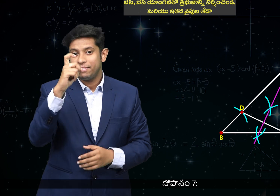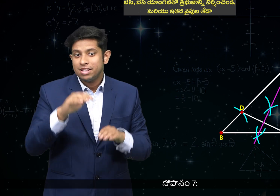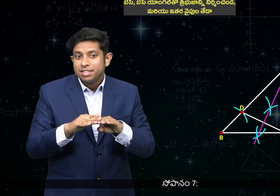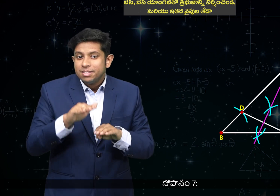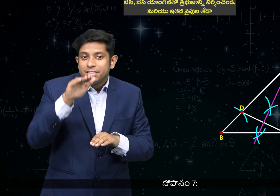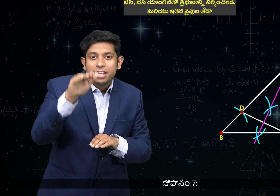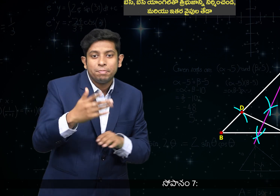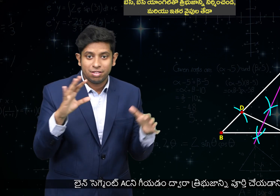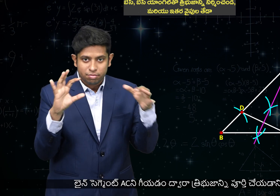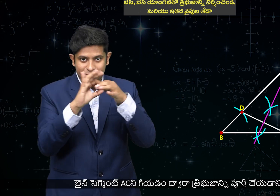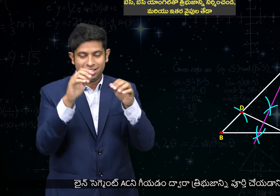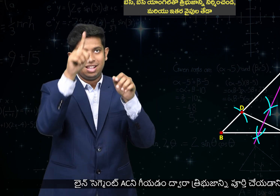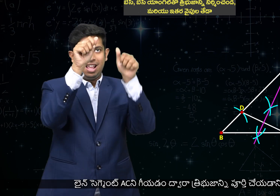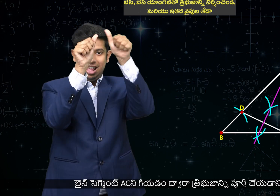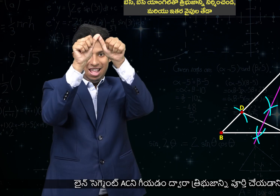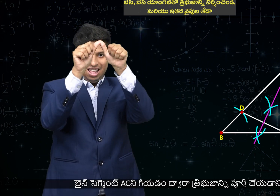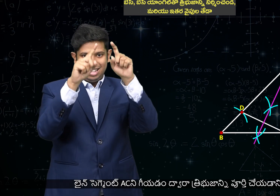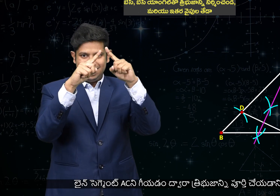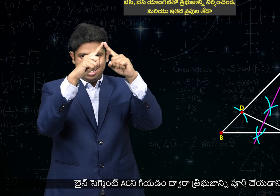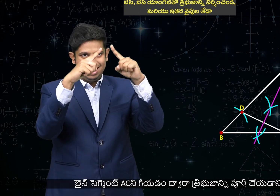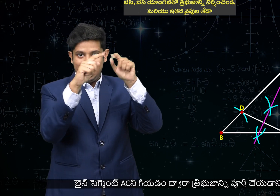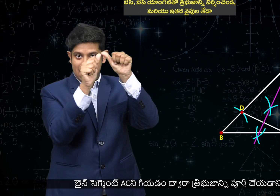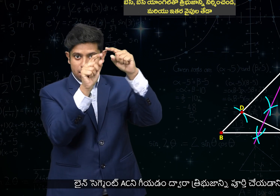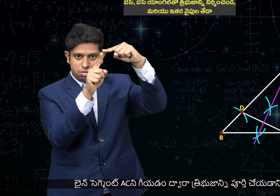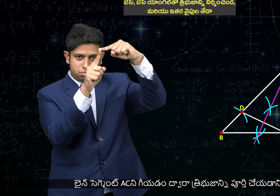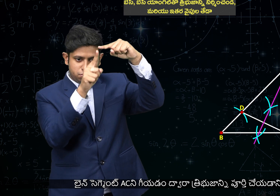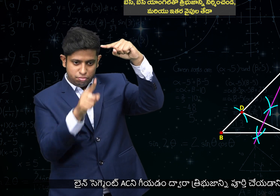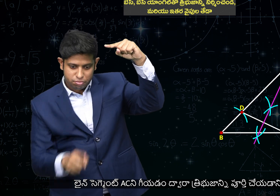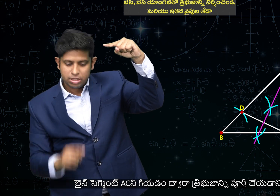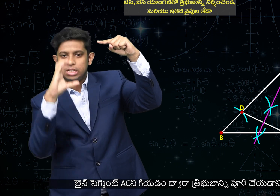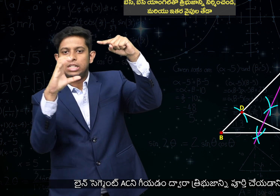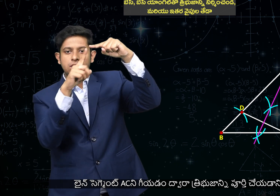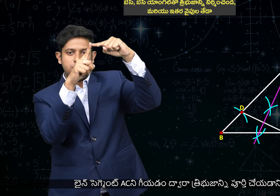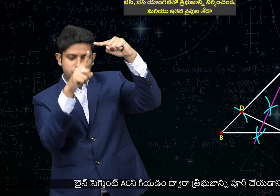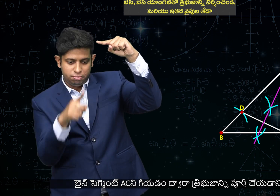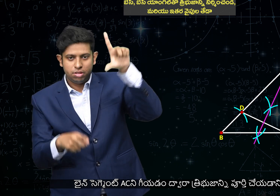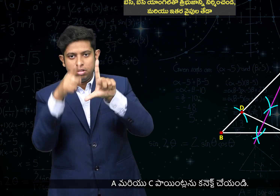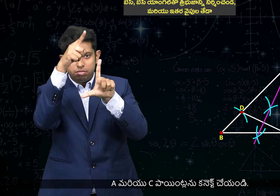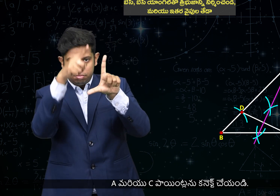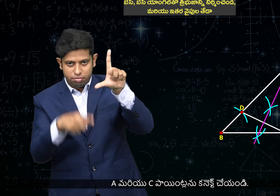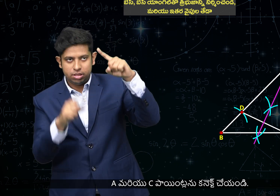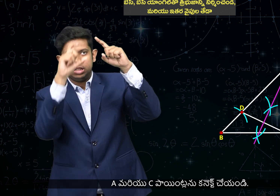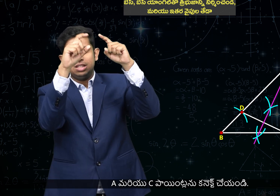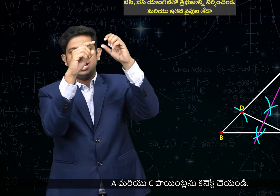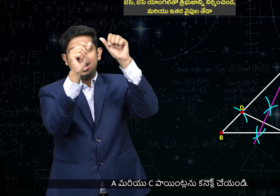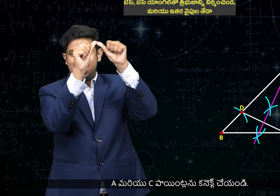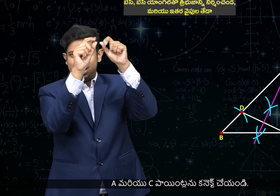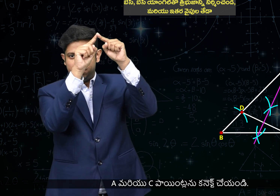సోపానం 7. లైన్ సెగ్మెంట్ ఏసీని గీయడం ద్వారా త్రిభుజాన్ని పూర్తి చేయడానికి ఏ మరియు సి పాయింట్లను